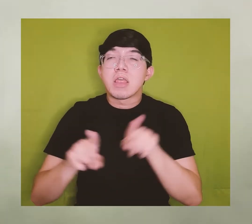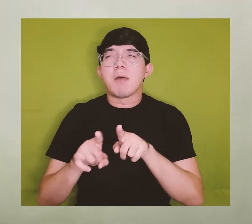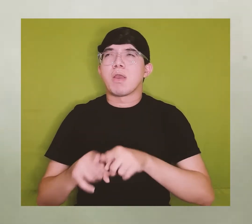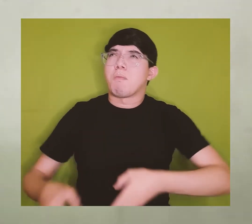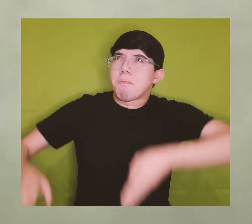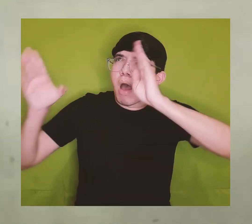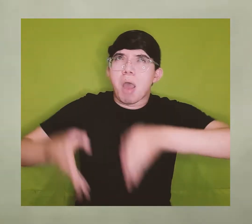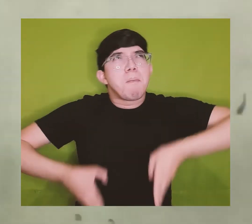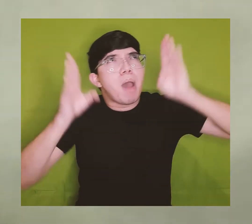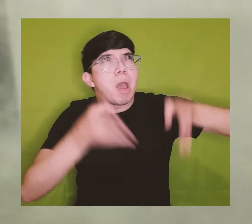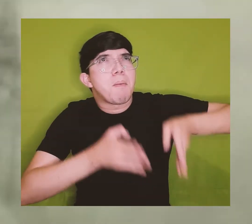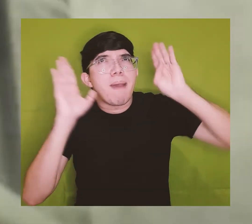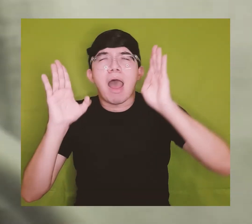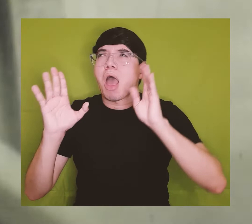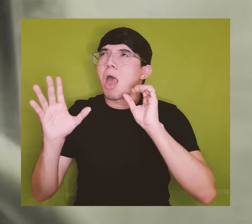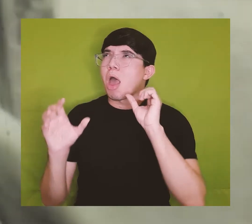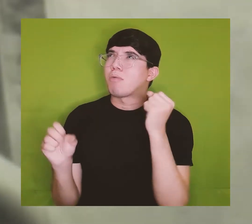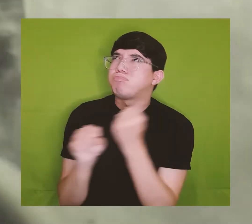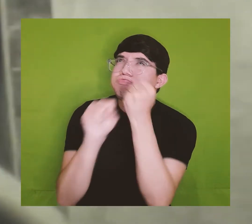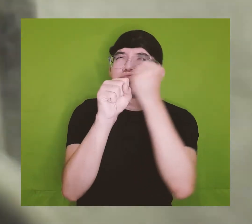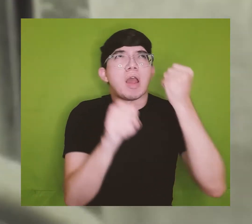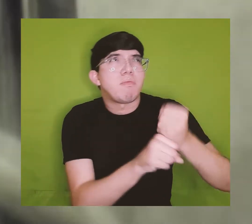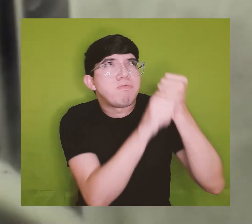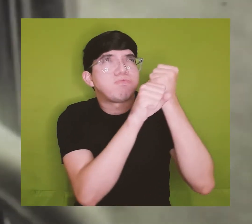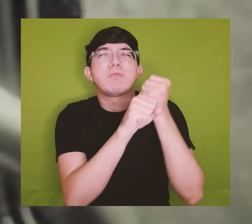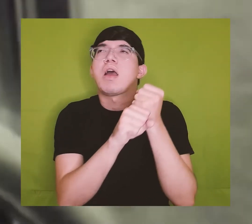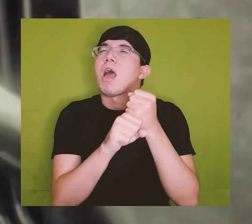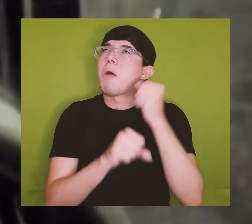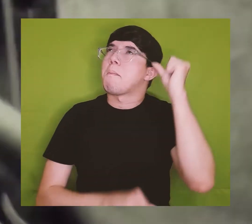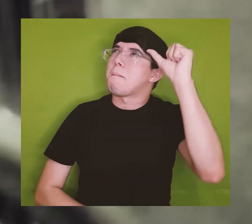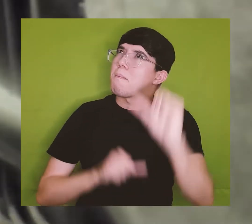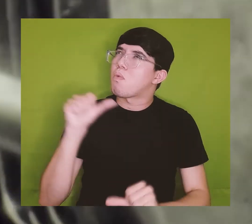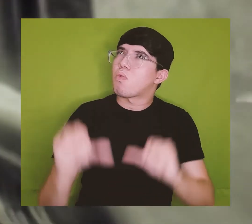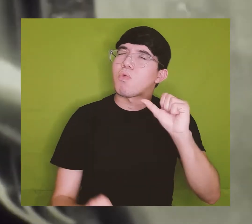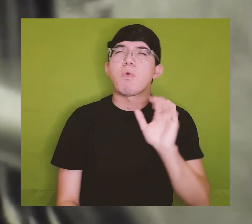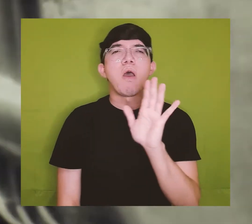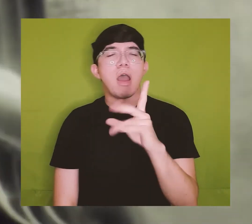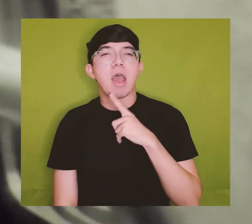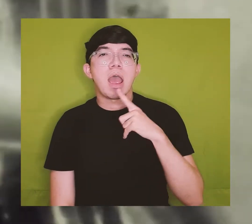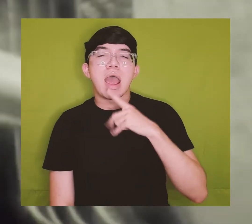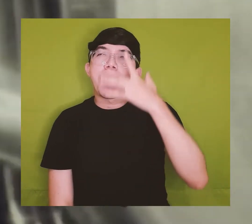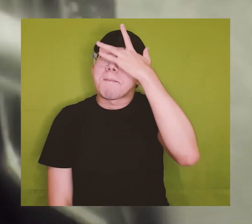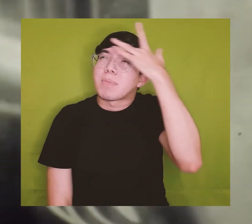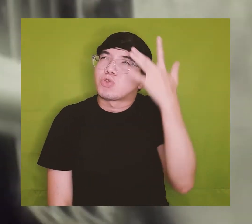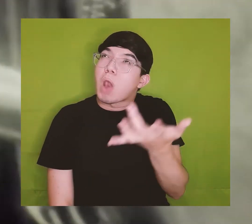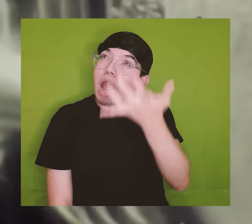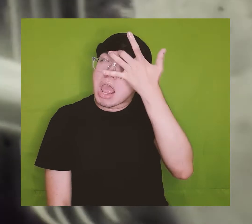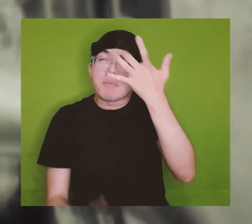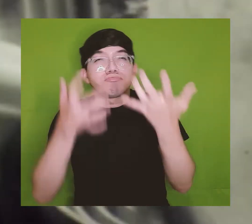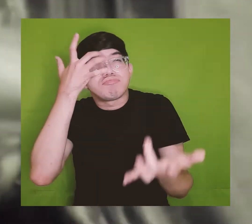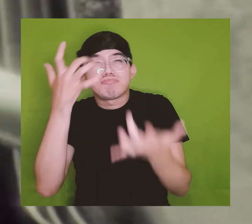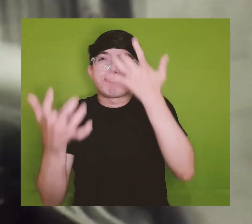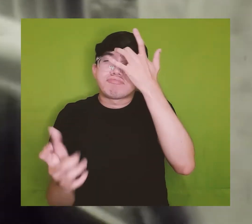toda aquela região, que, tipo, aquelas pessoas não existem mais, mas parece tanto a tua tiazinha, o teu tio, o teu